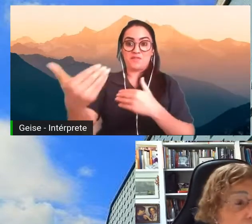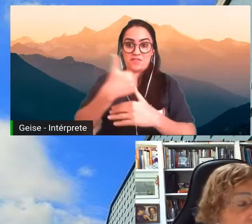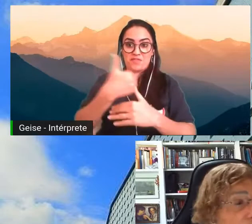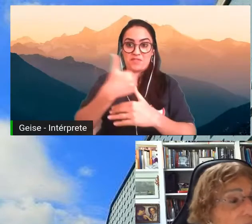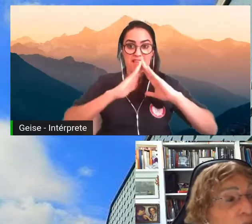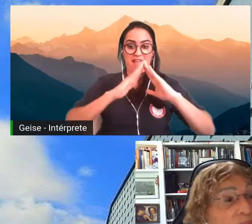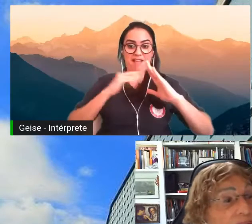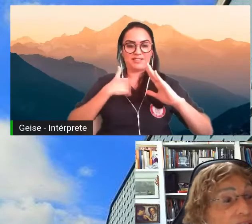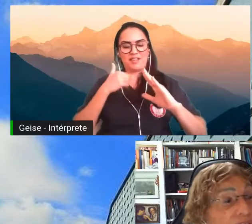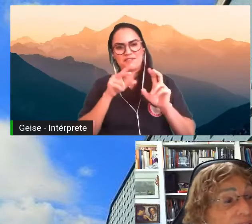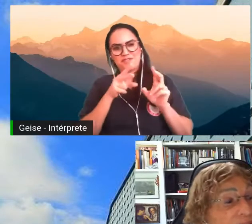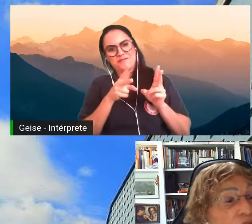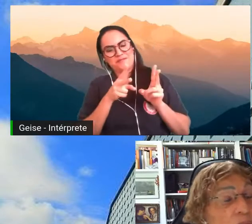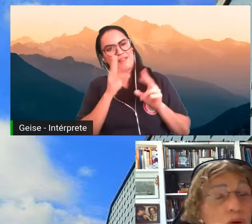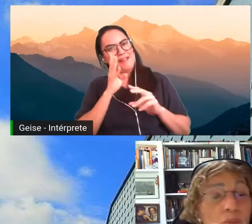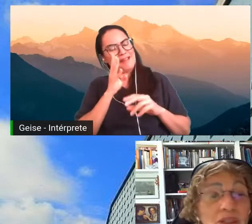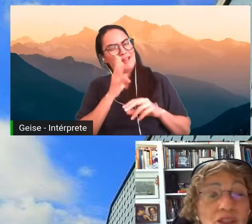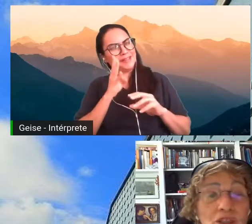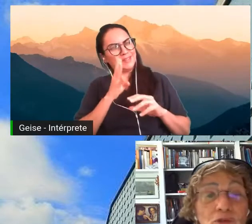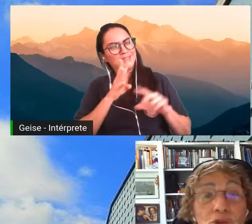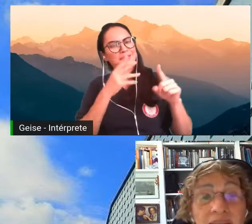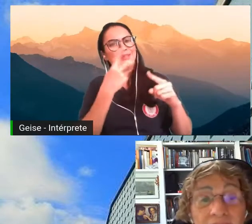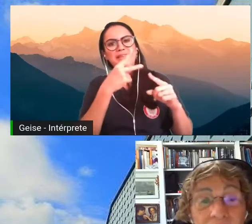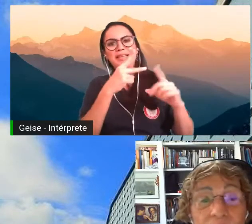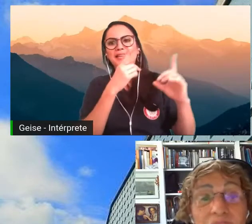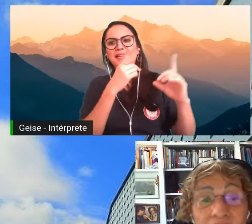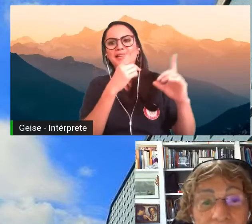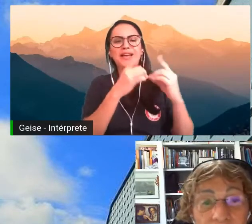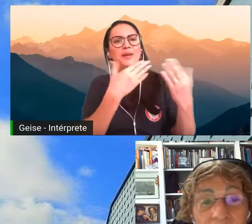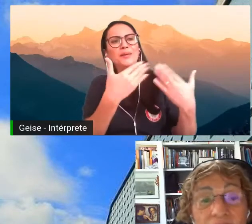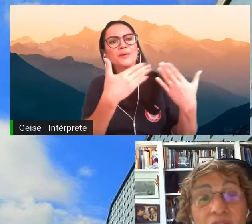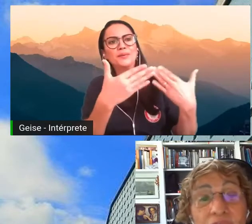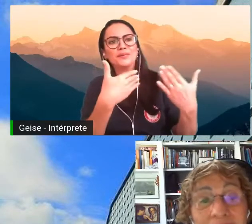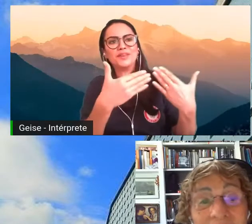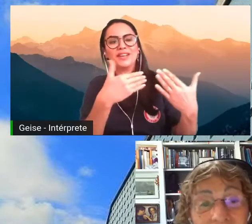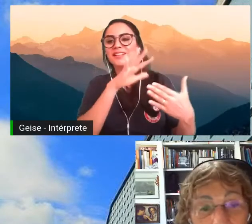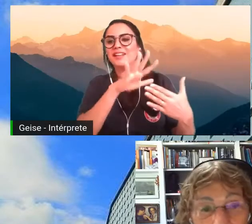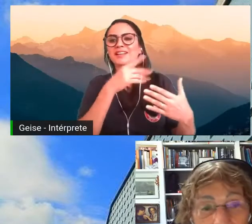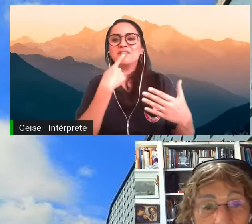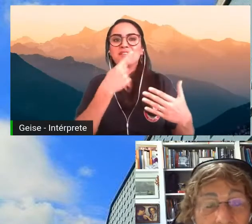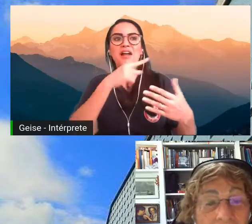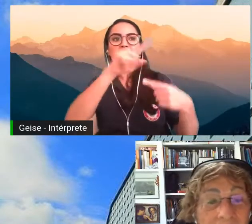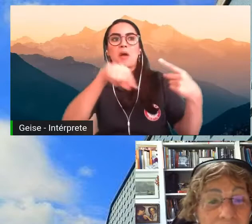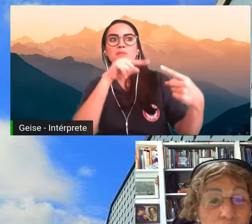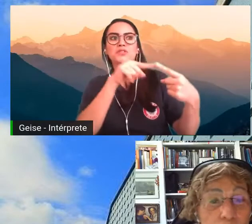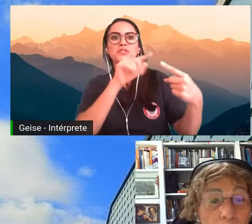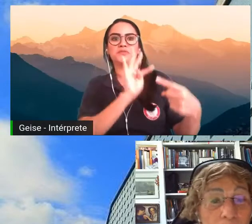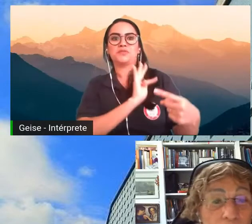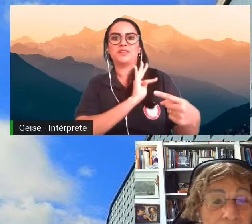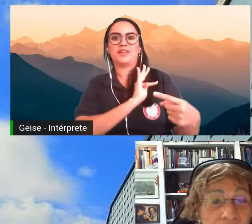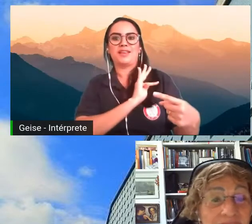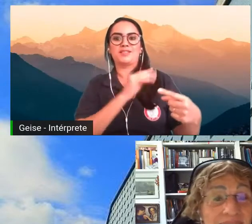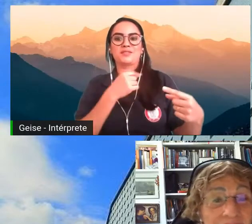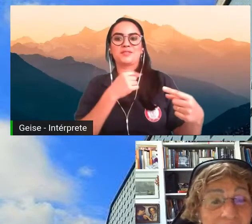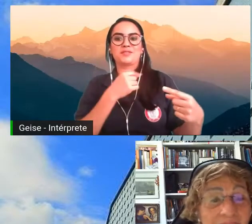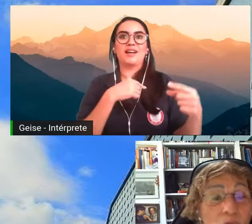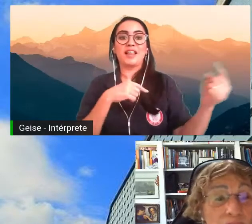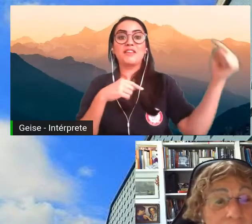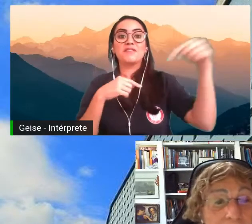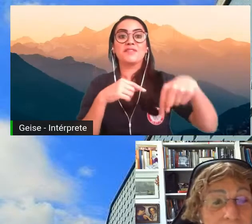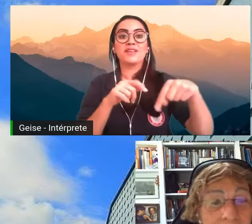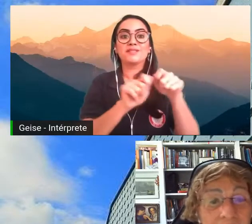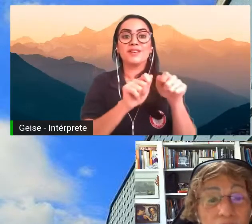deles dificilmente é sobre o objetivo do técnico imediato. Ele veio fazer isso. É sobre o que